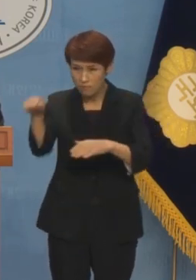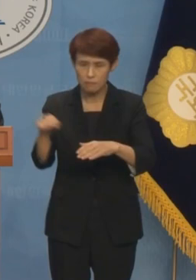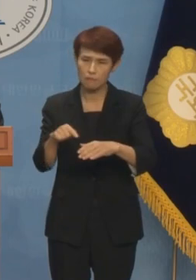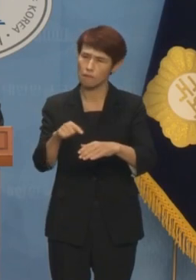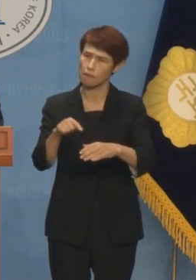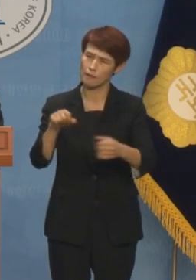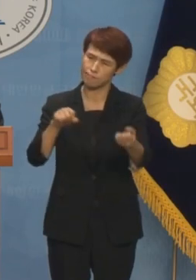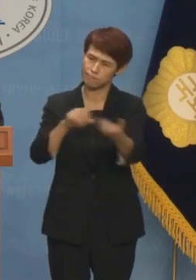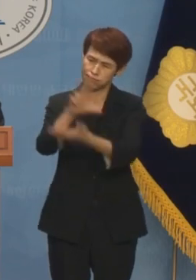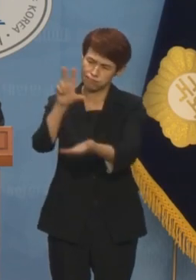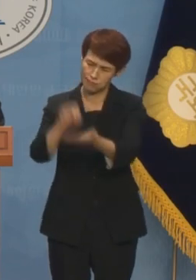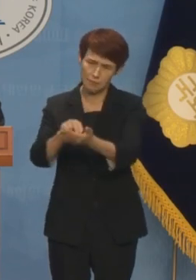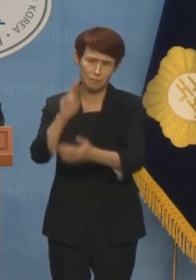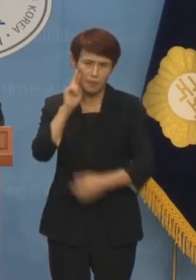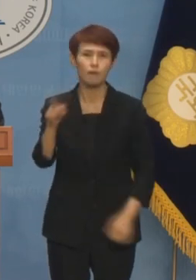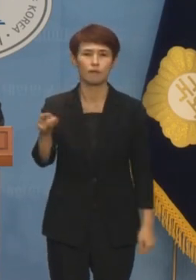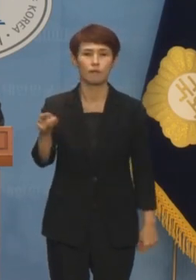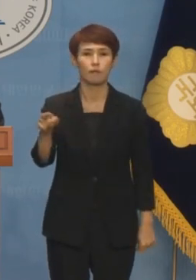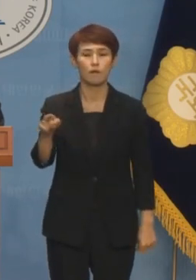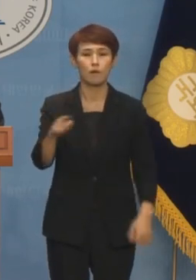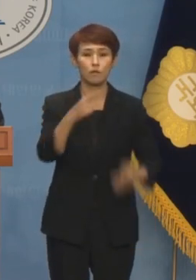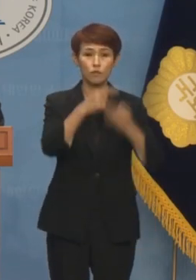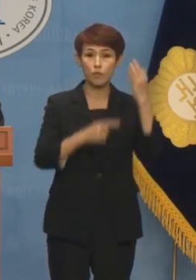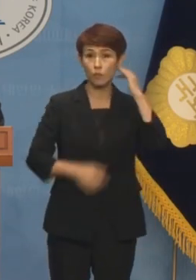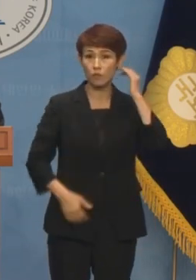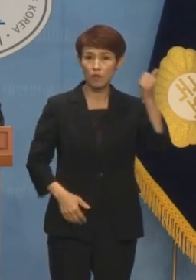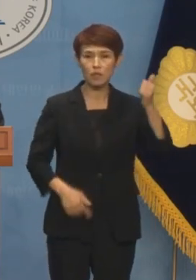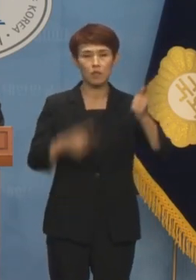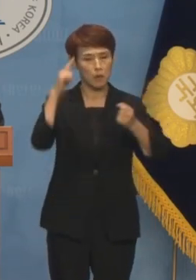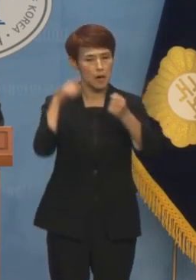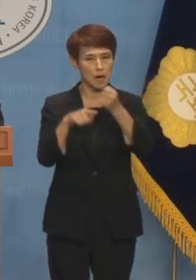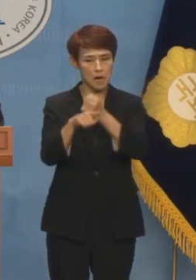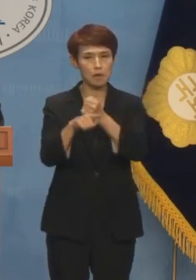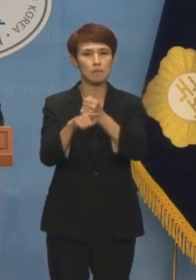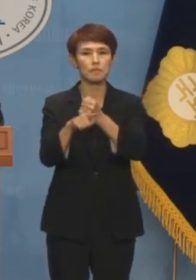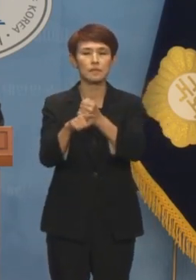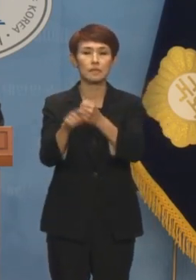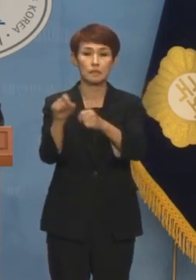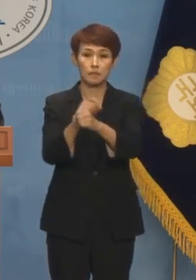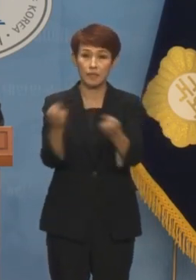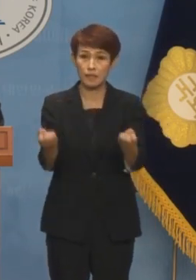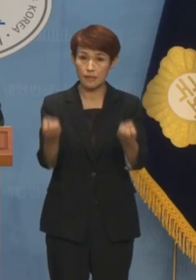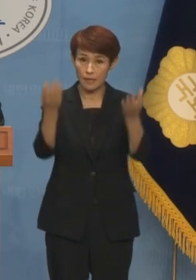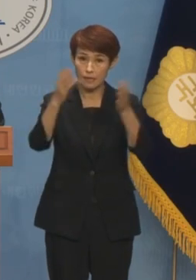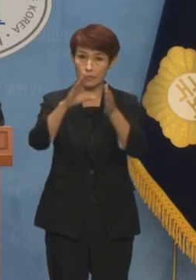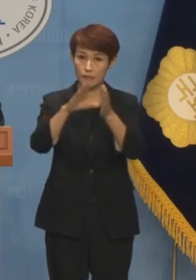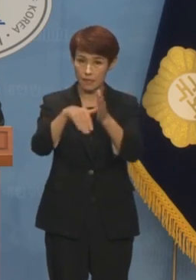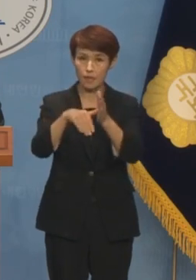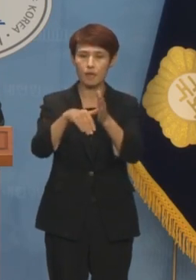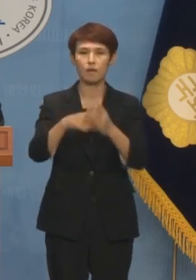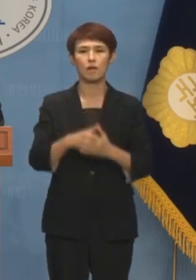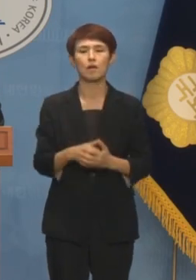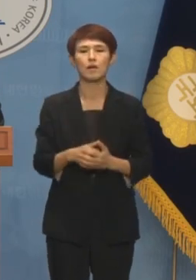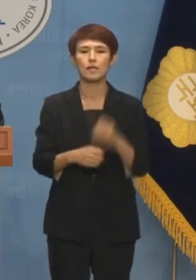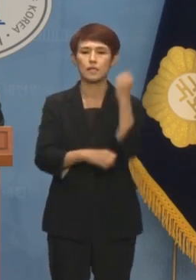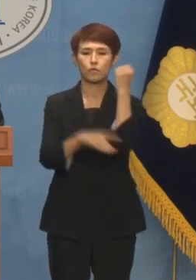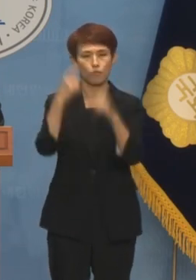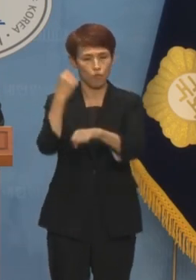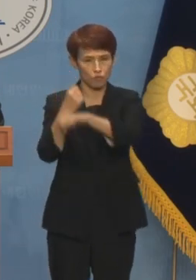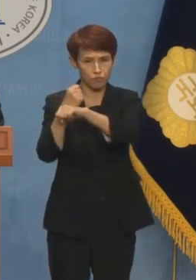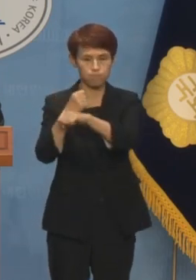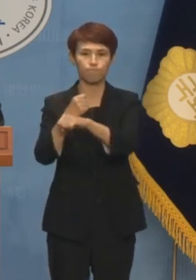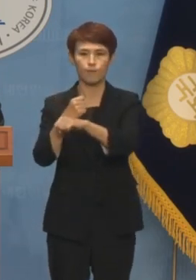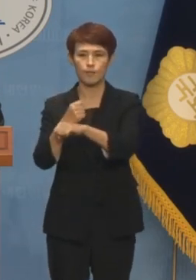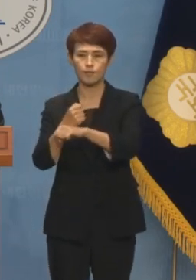되었습니다. 윤석열 대통령이 과학기술정보통신의 날 기념식에서 기초연구와